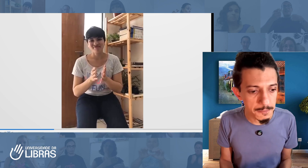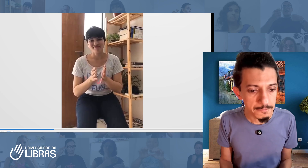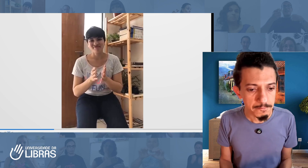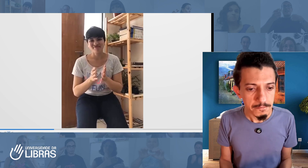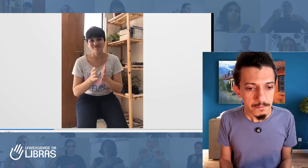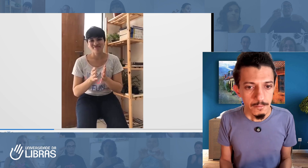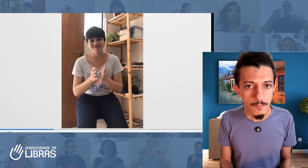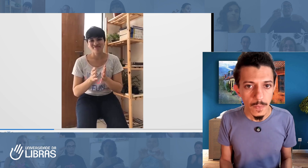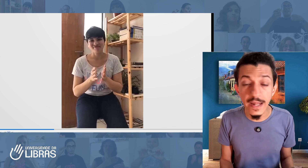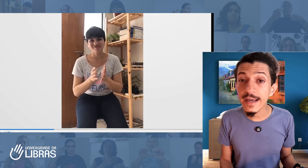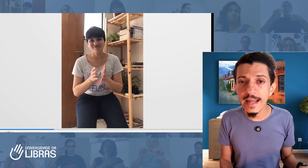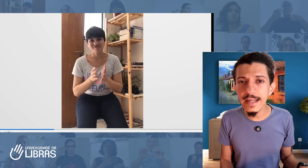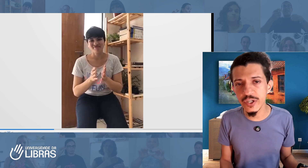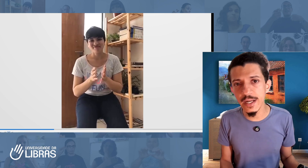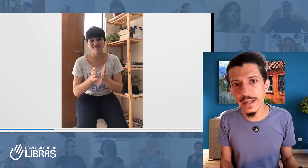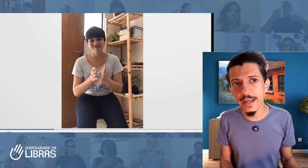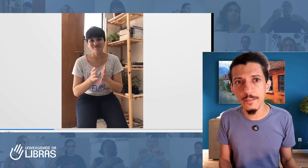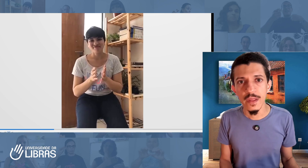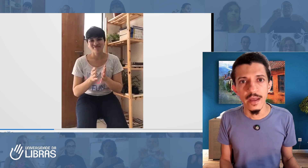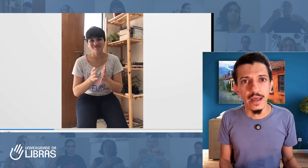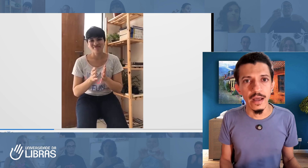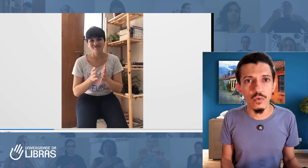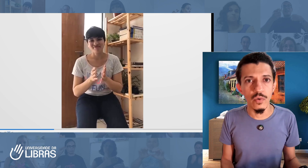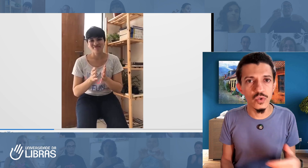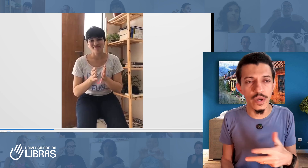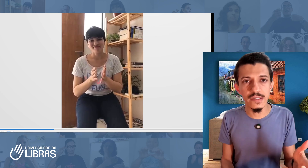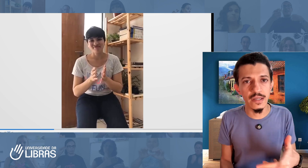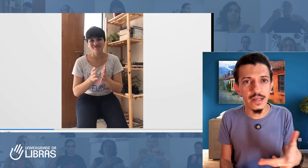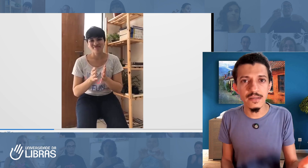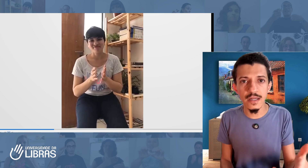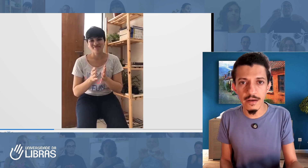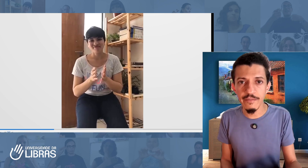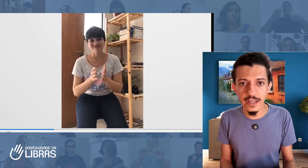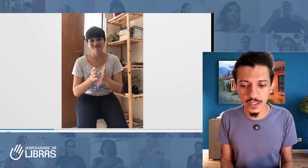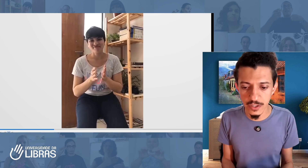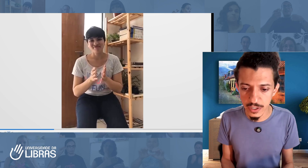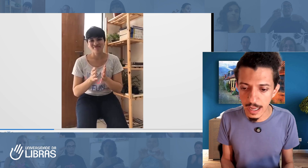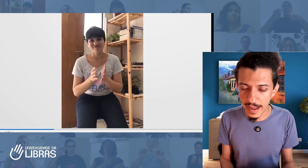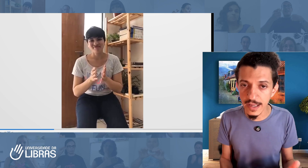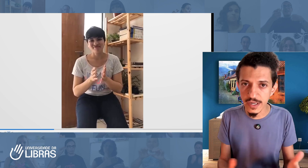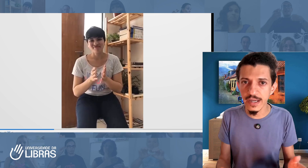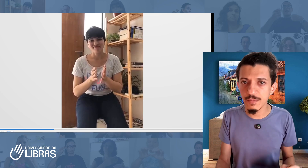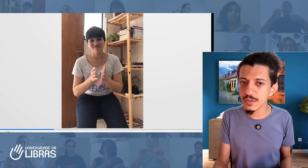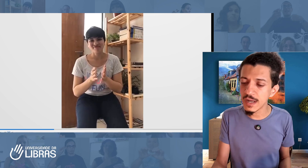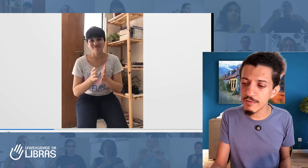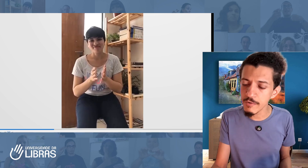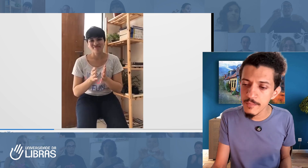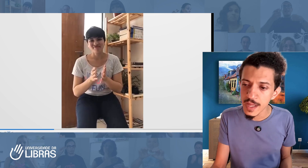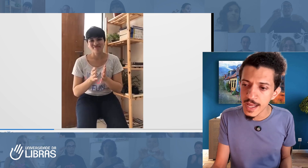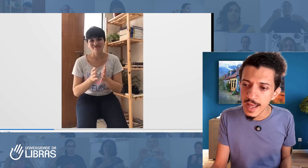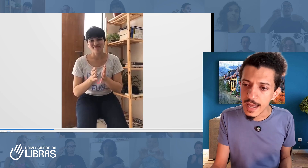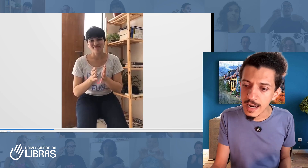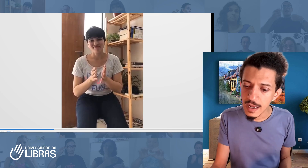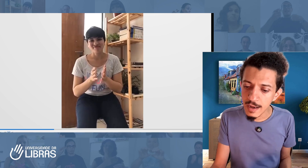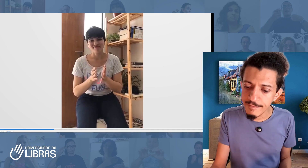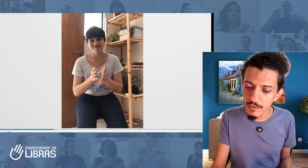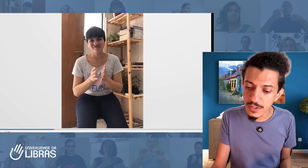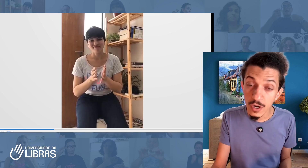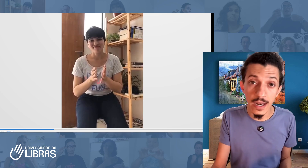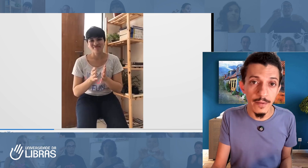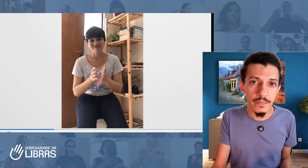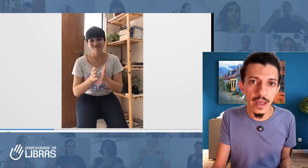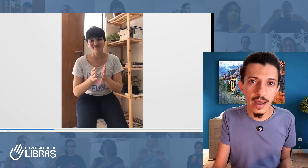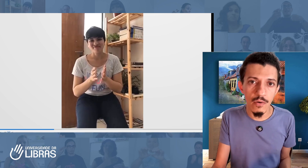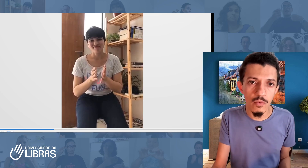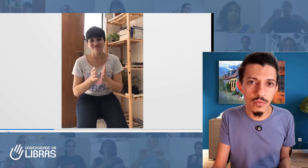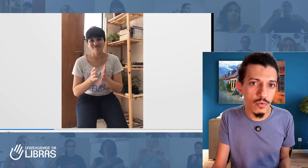parto. E naquele dia ali, os dois sentados ali na frente da médica responsável, ela falou assim,